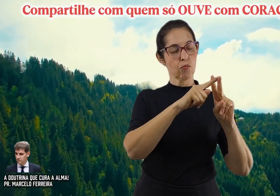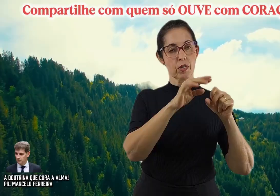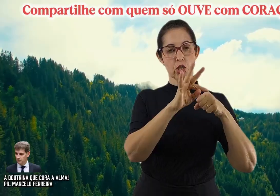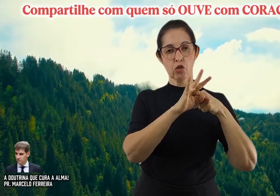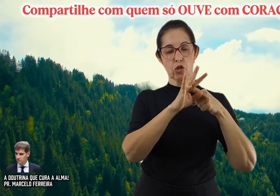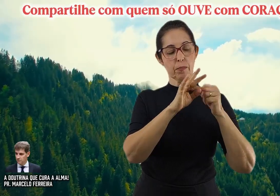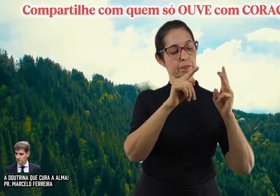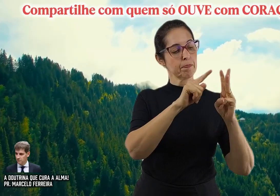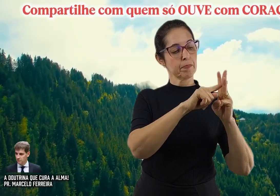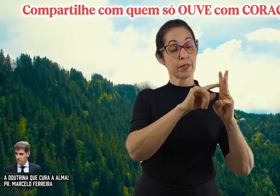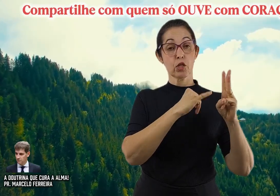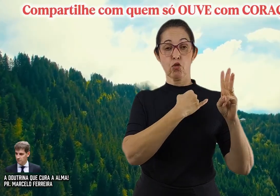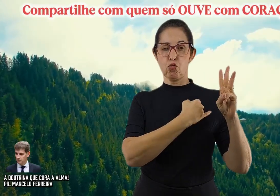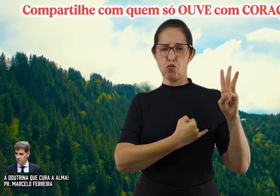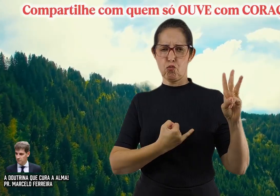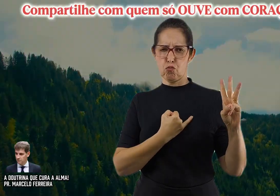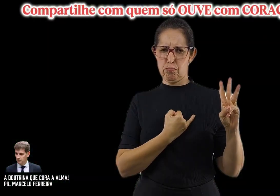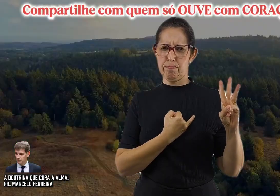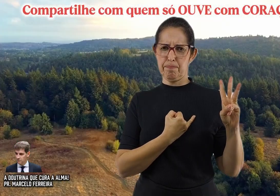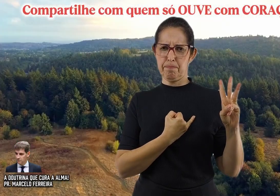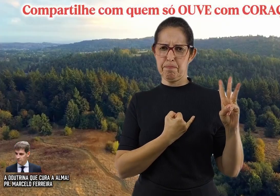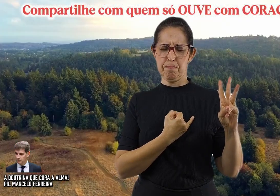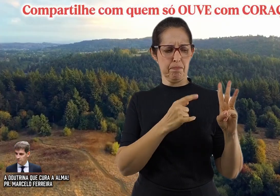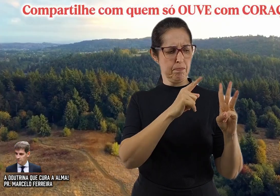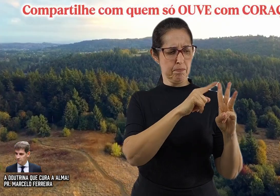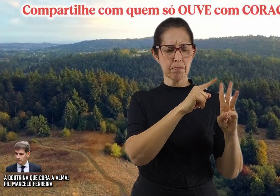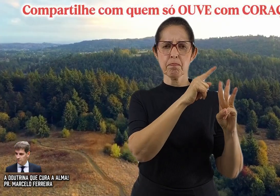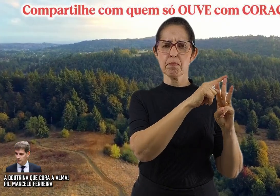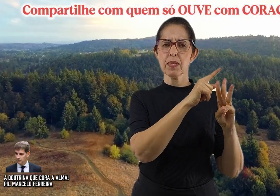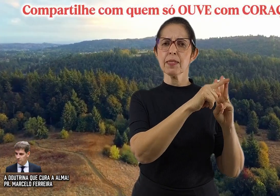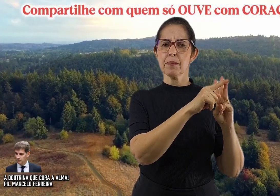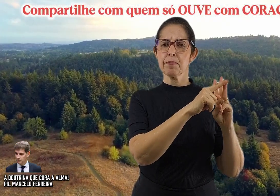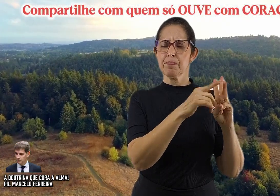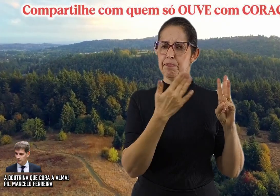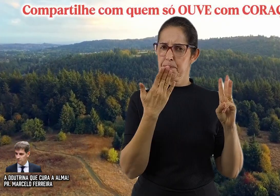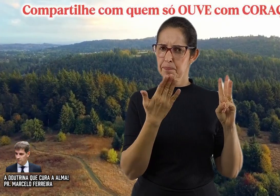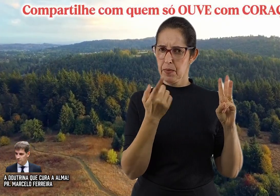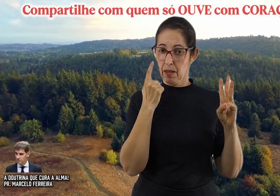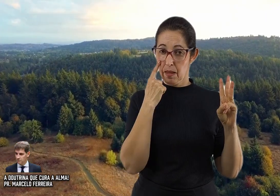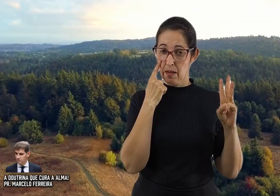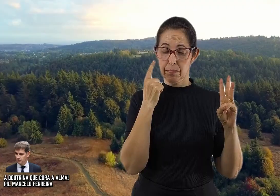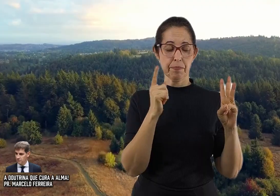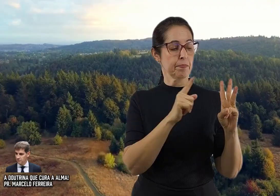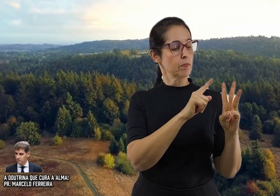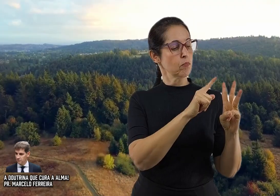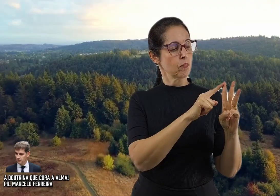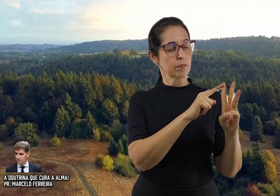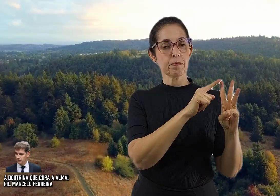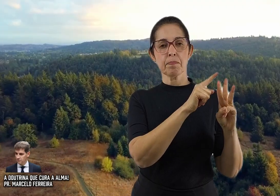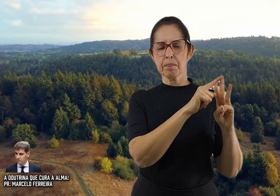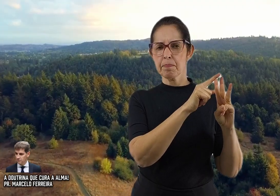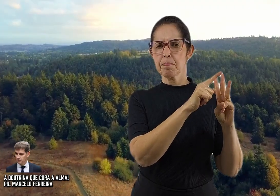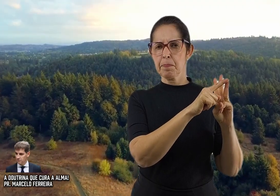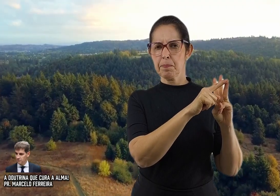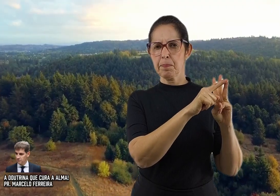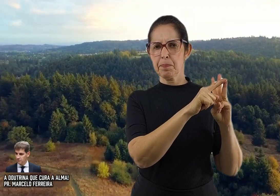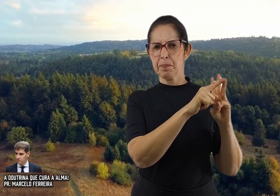Tiago e João. Então, Pedro, Tiago, agora vamos juntos aqui, todos nós juntos, vamos juntos.